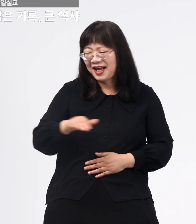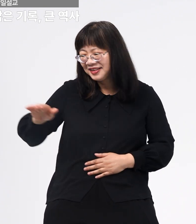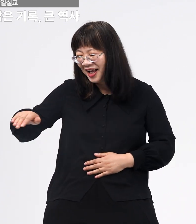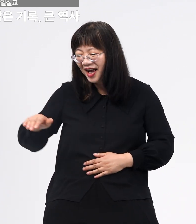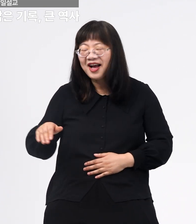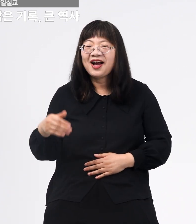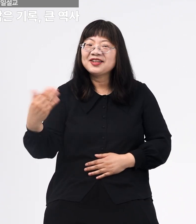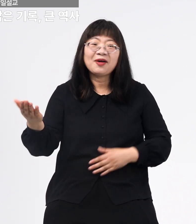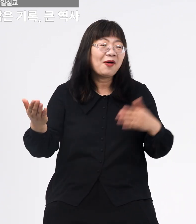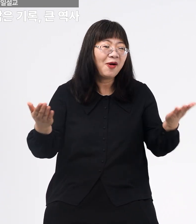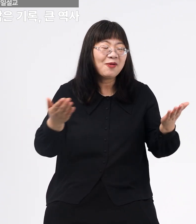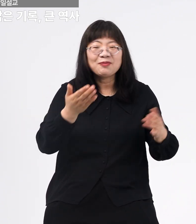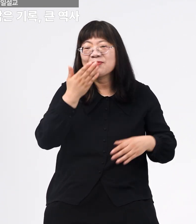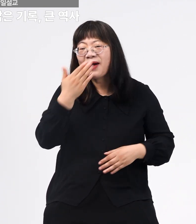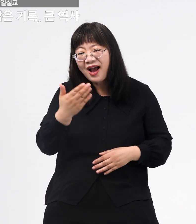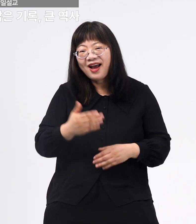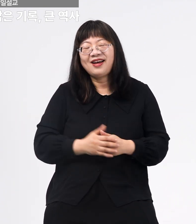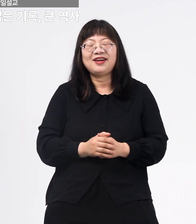수 있어.